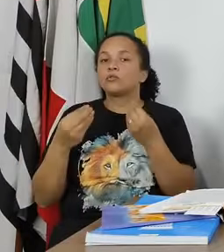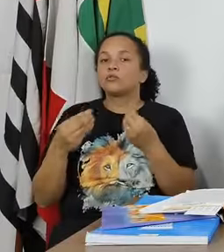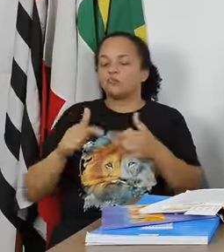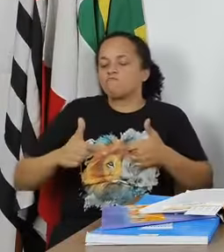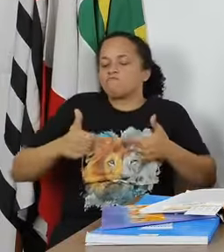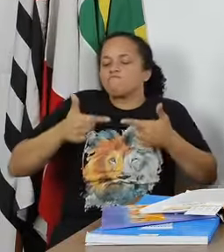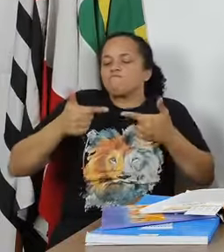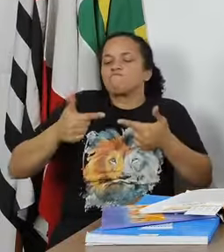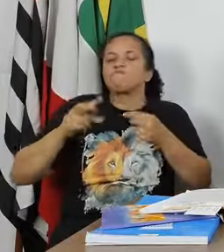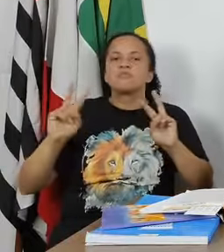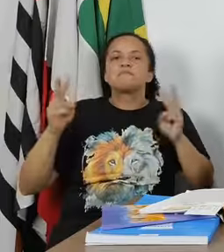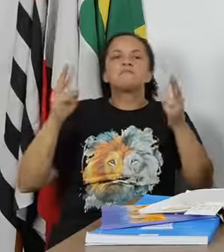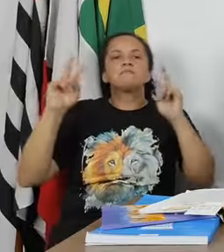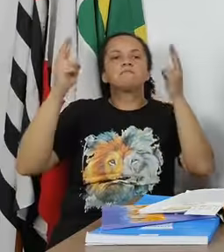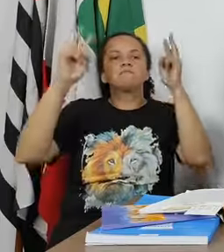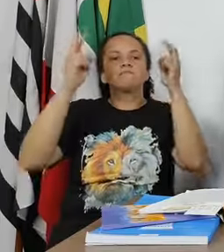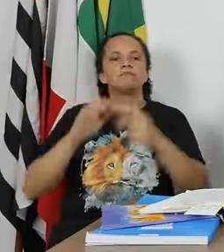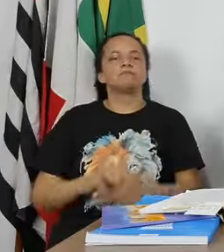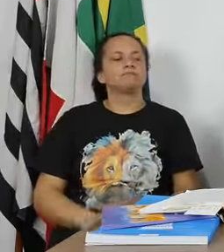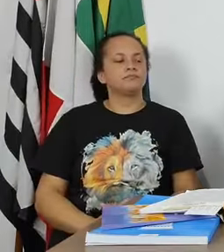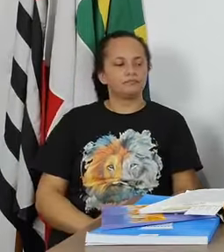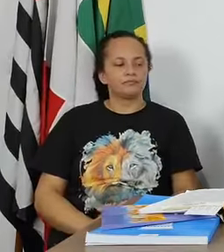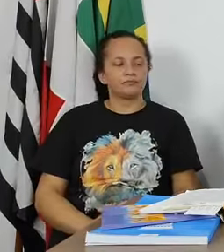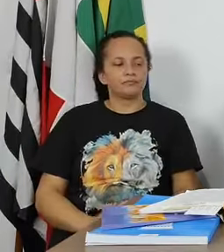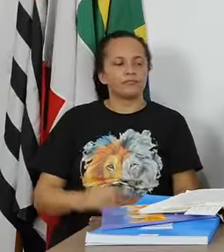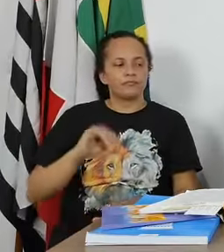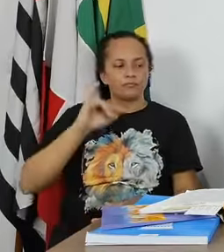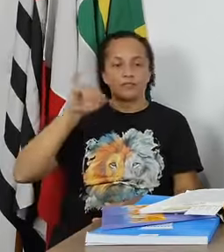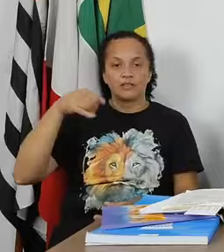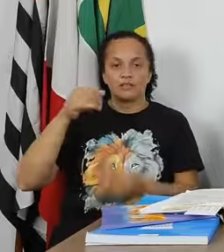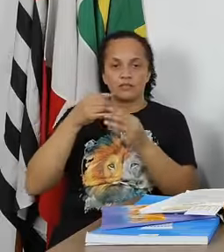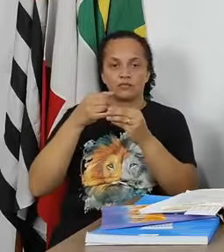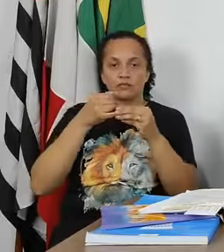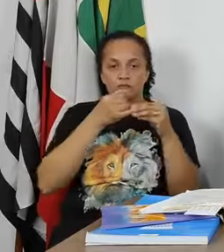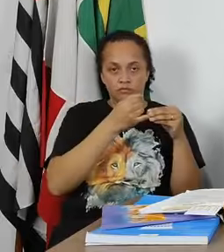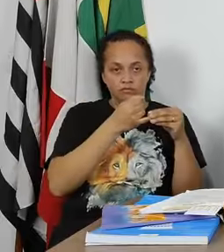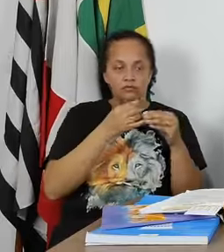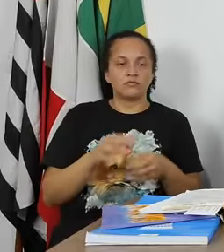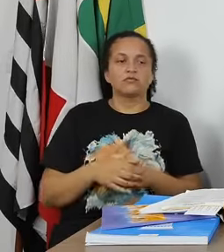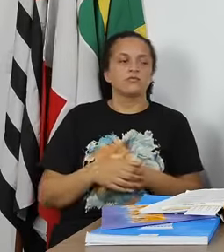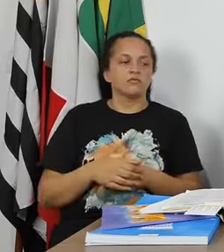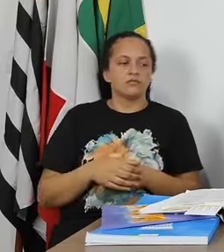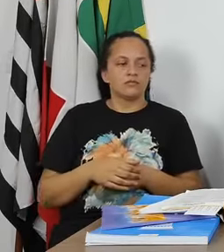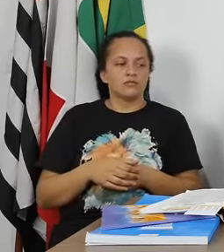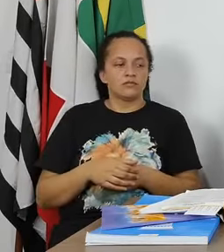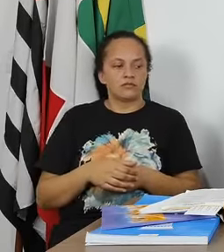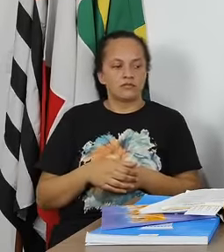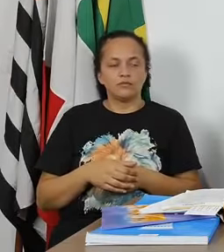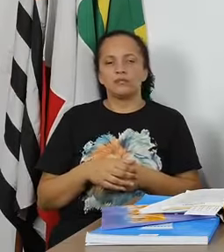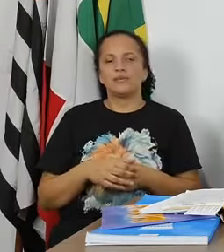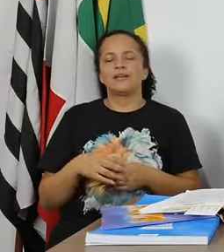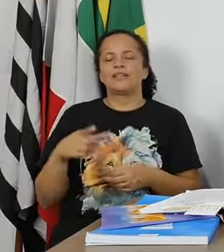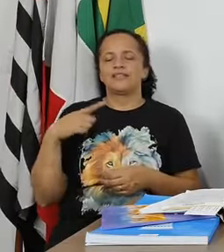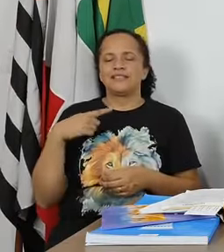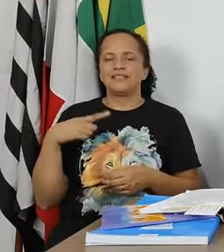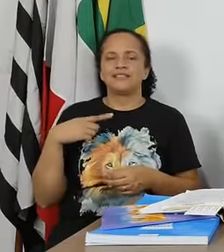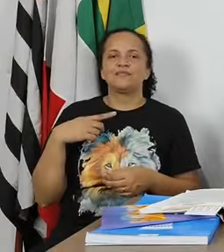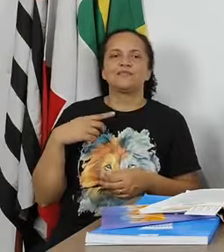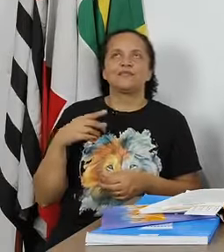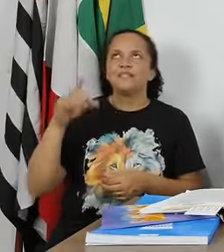Amém? E Josué recebeu de Deus uma dica